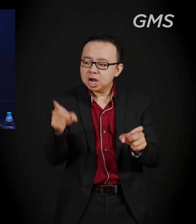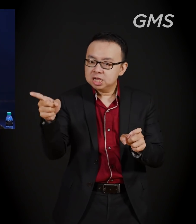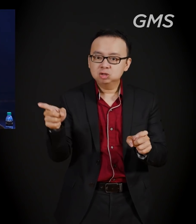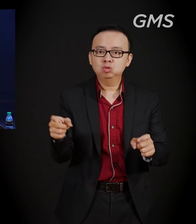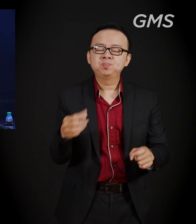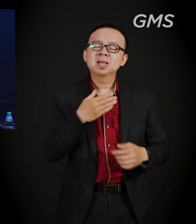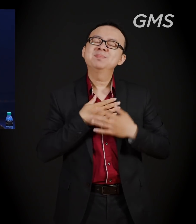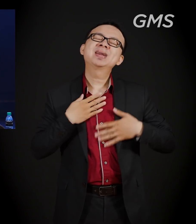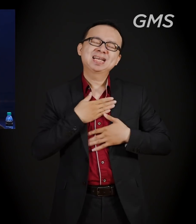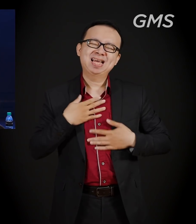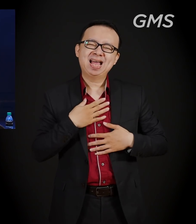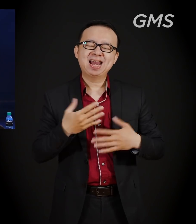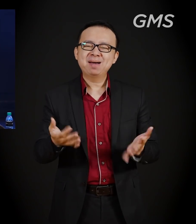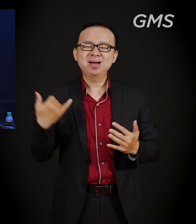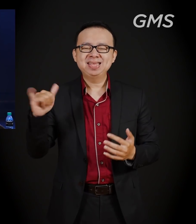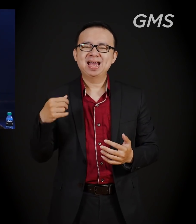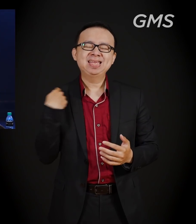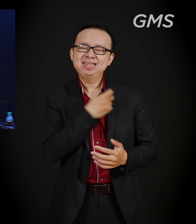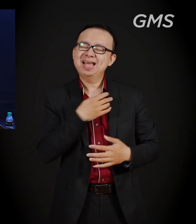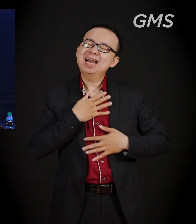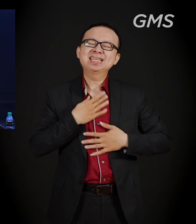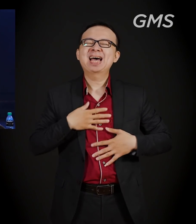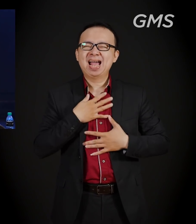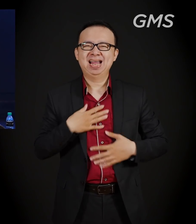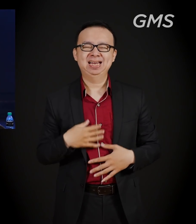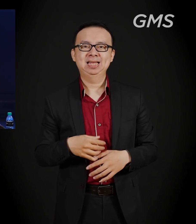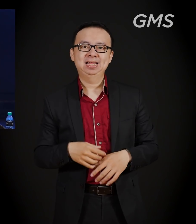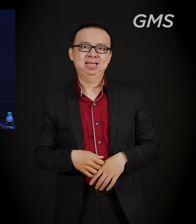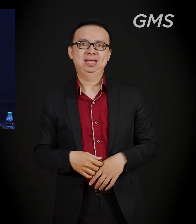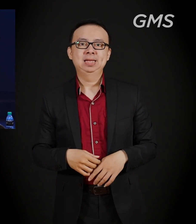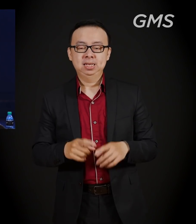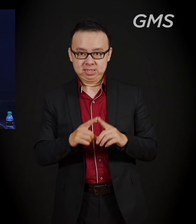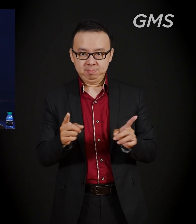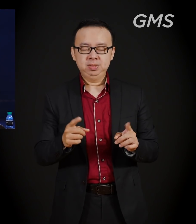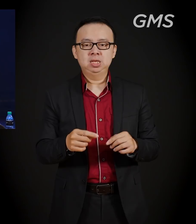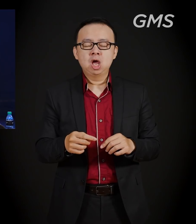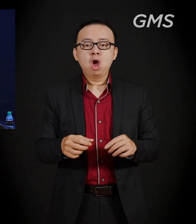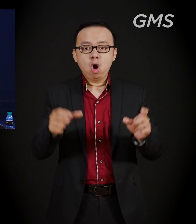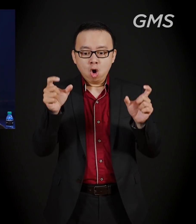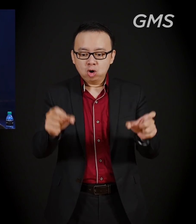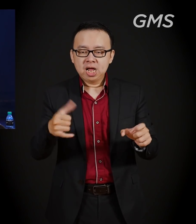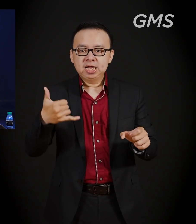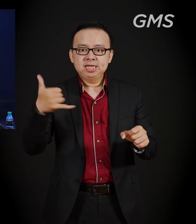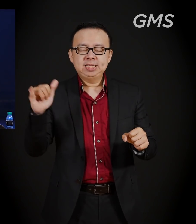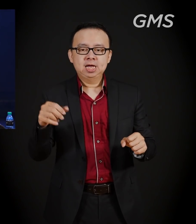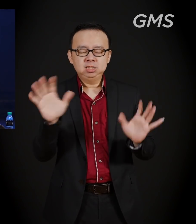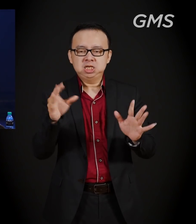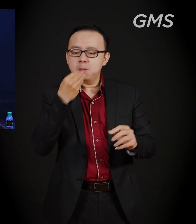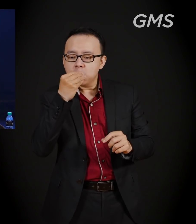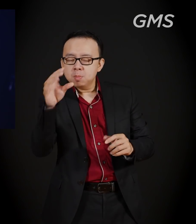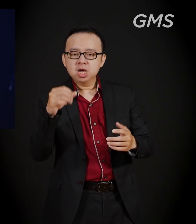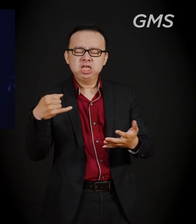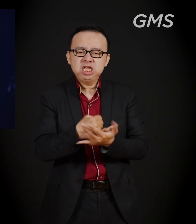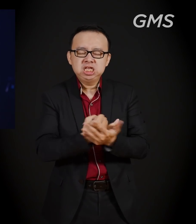Tetapi sayang. Sorry untuk bilang ini. Orang yang tidak mengabarkan Injil saya beri nama adalah orang yang jahat.